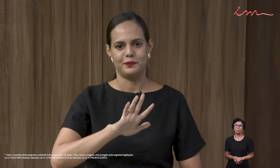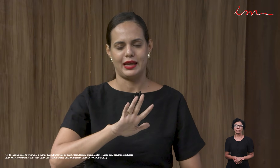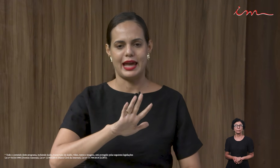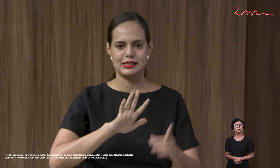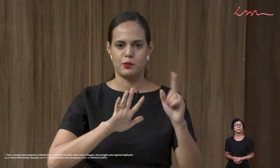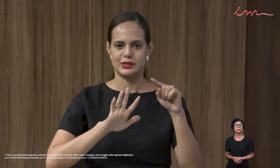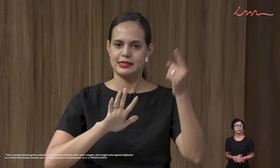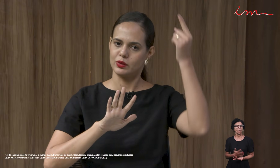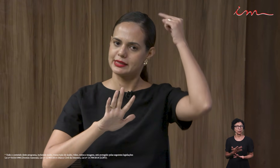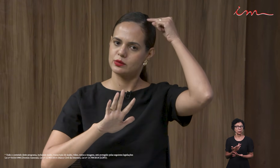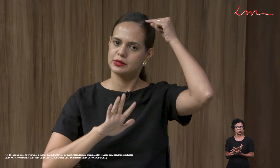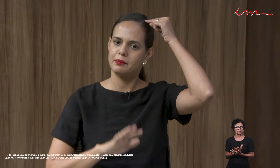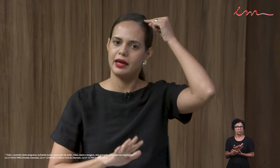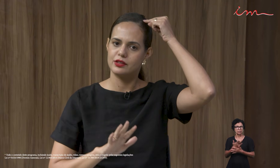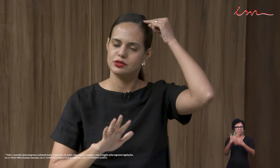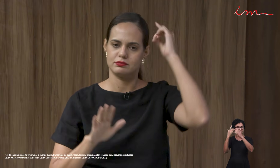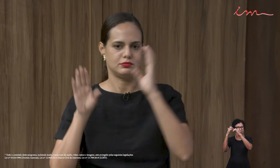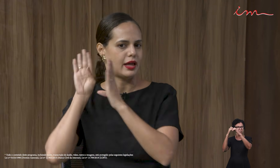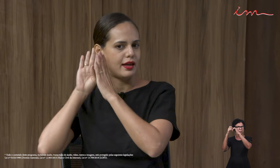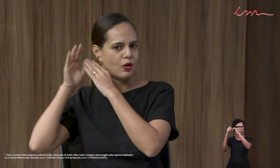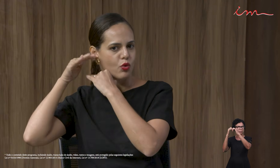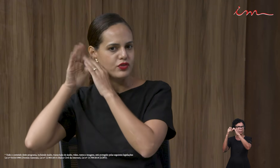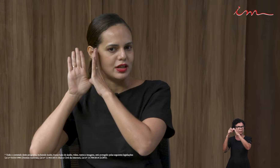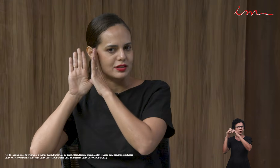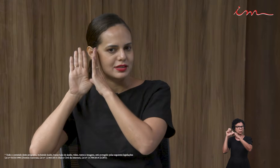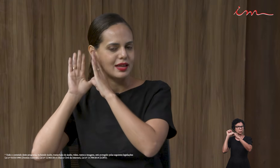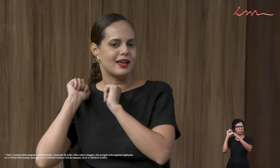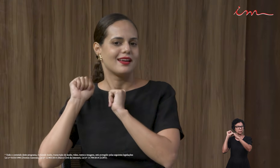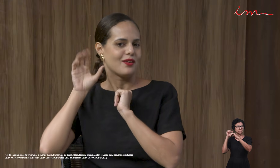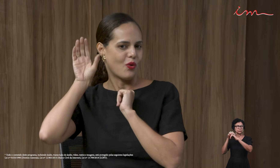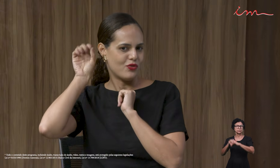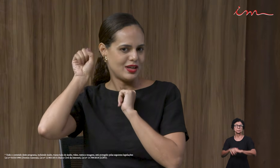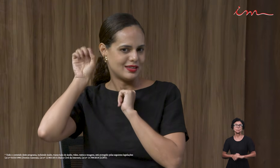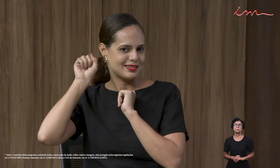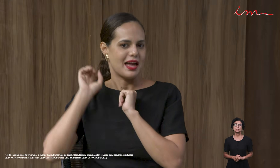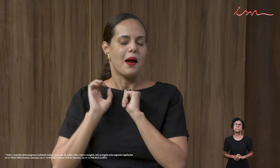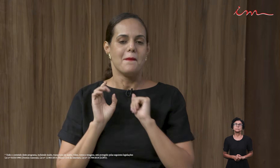espacial, esse processo acontece na nossa mente, né? Ouvintes.